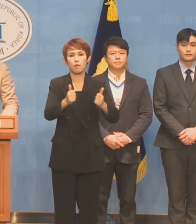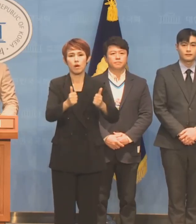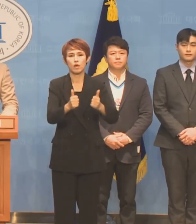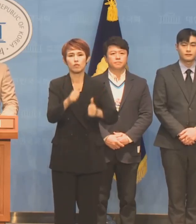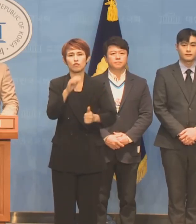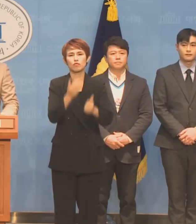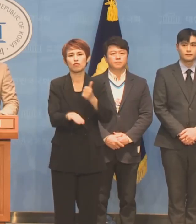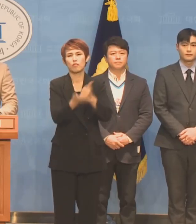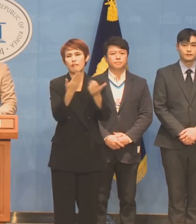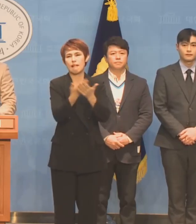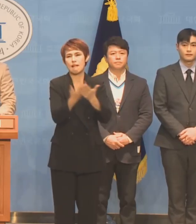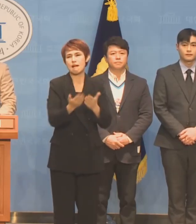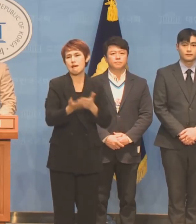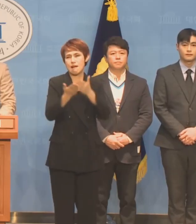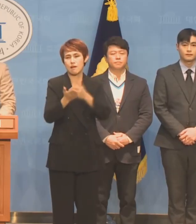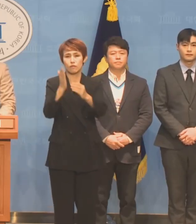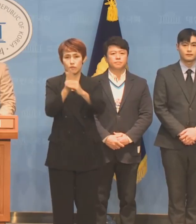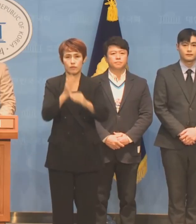있습니다.